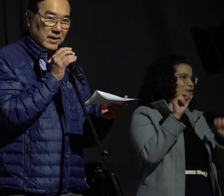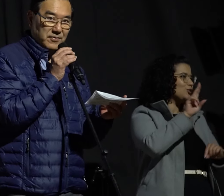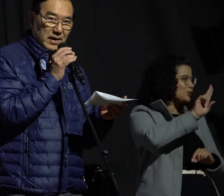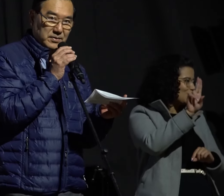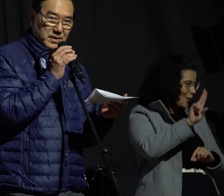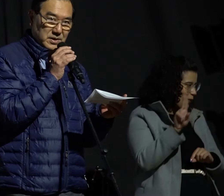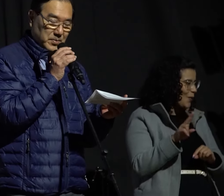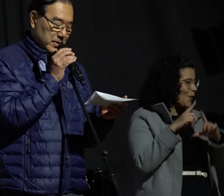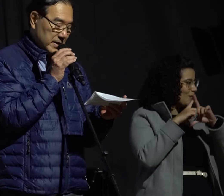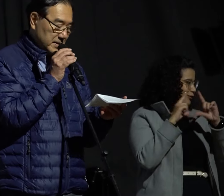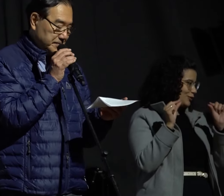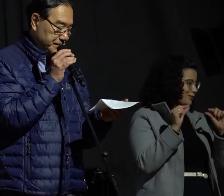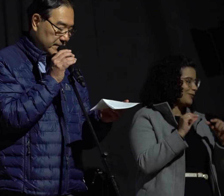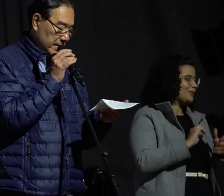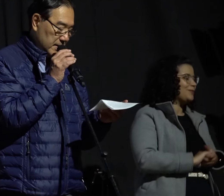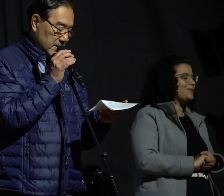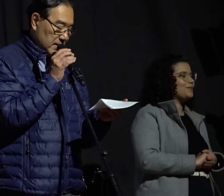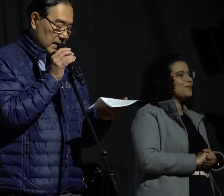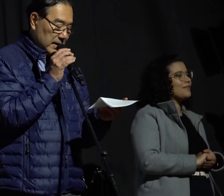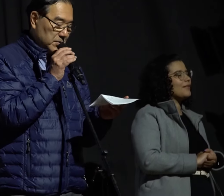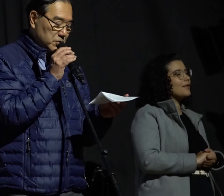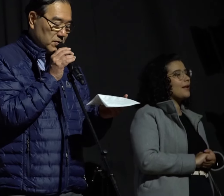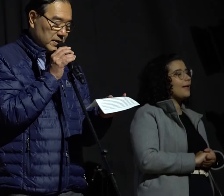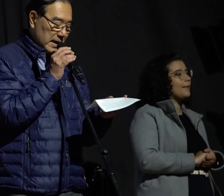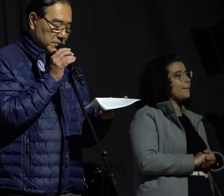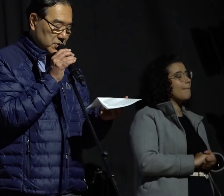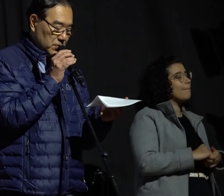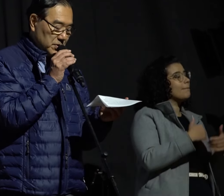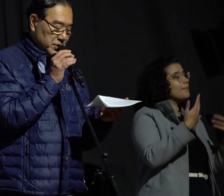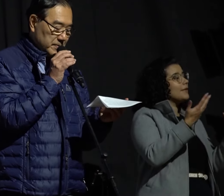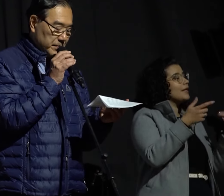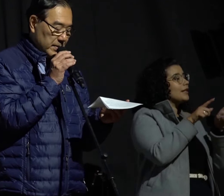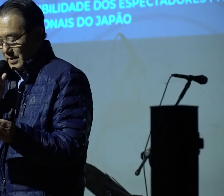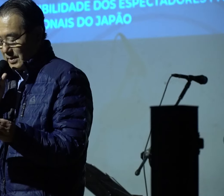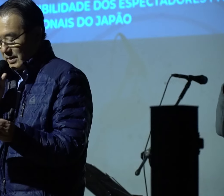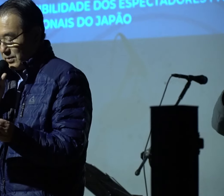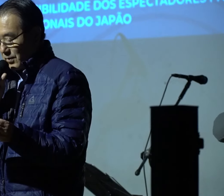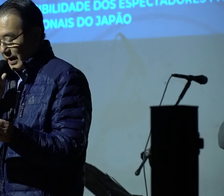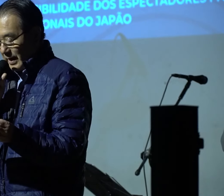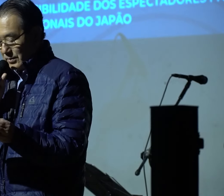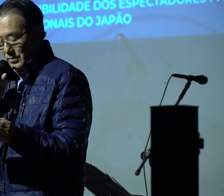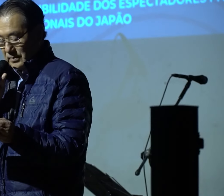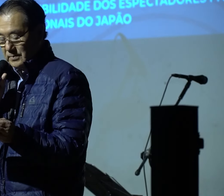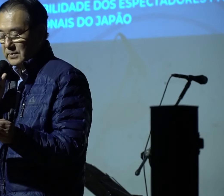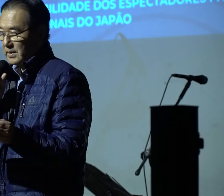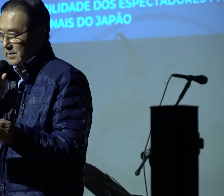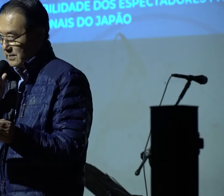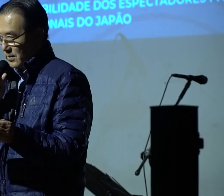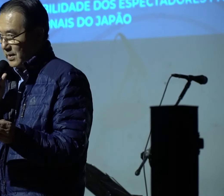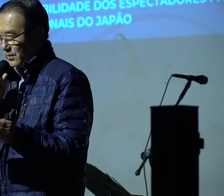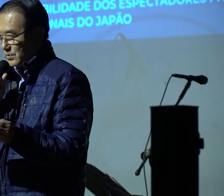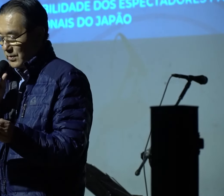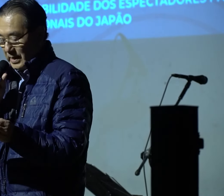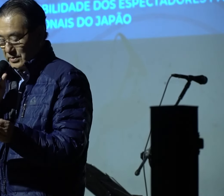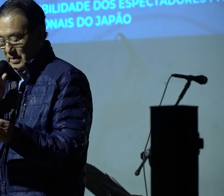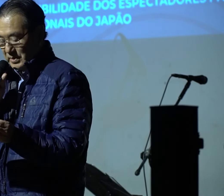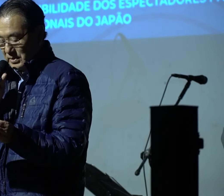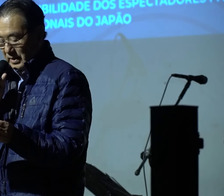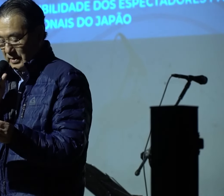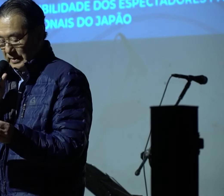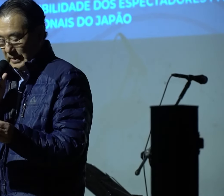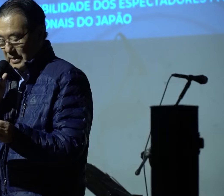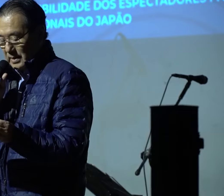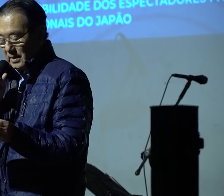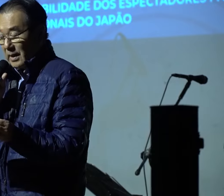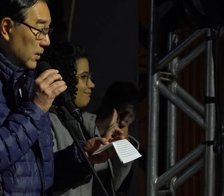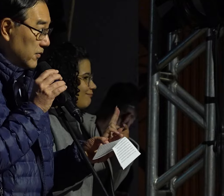shakuhachi, que é a flauta japonesa. Além dos convidados de hoje, Kiyo Kaito, que toca o Tsugaru